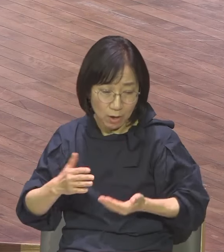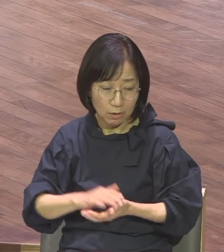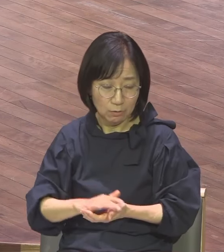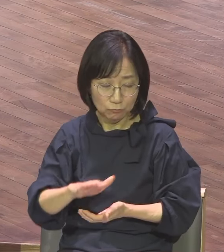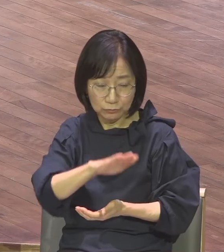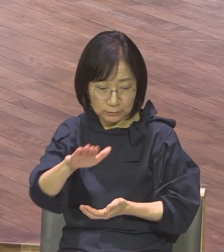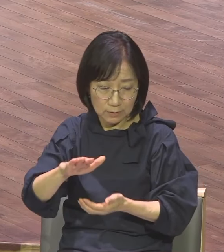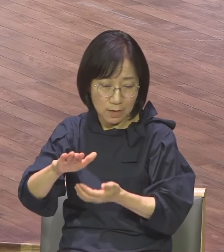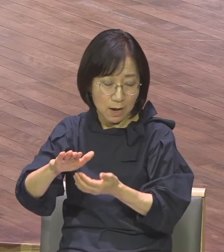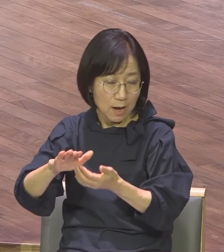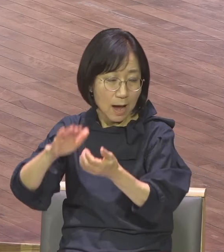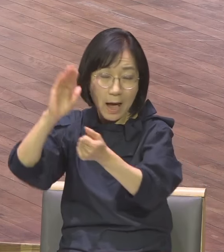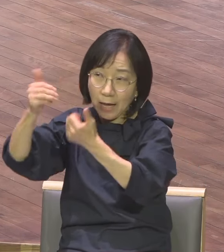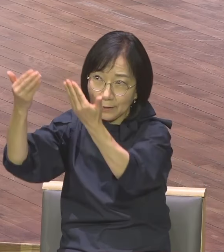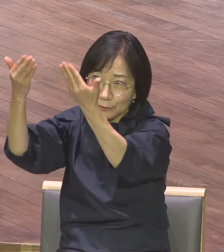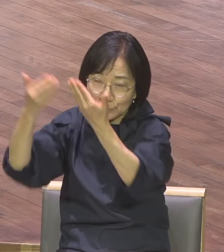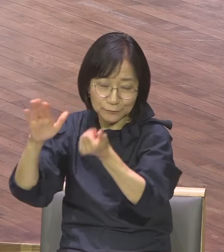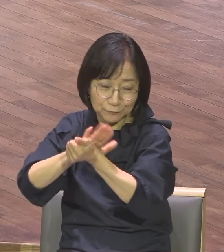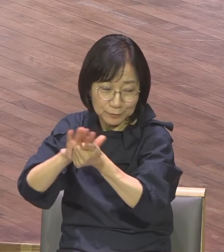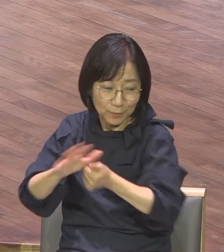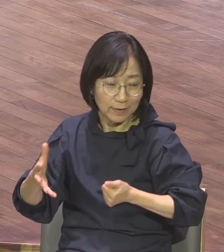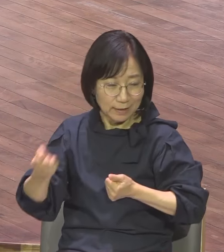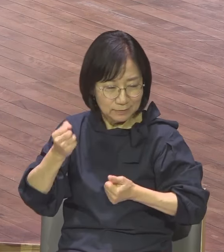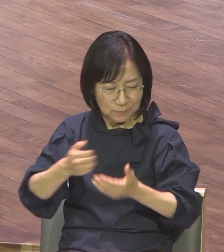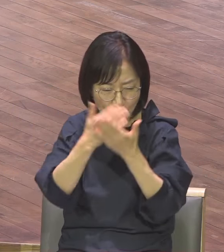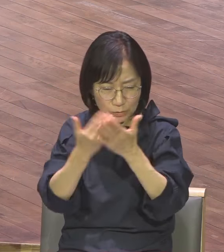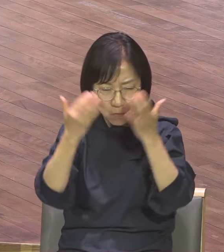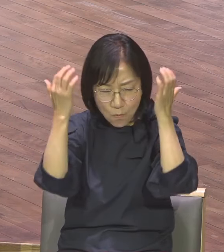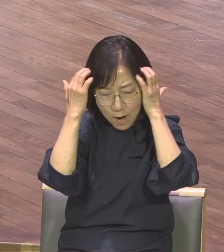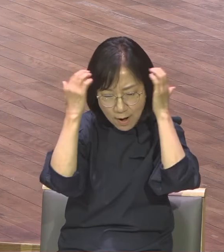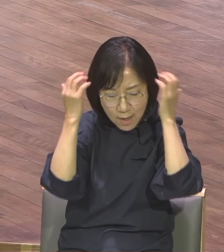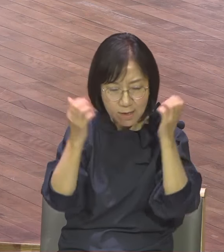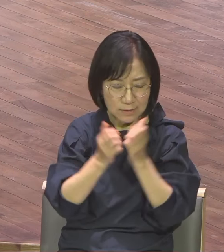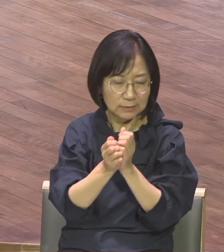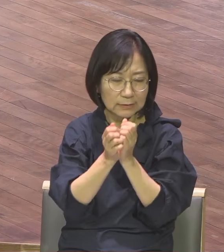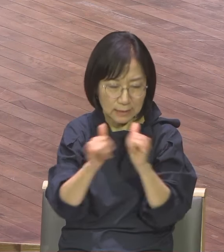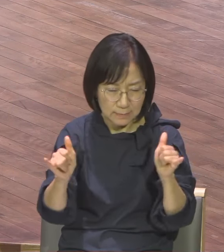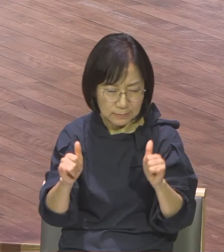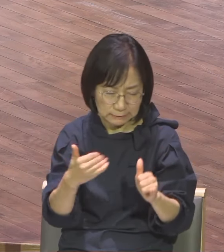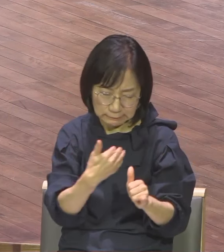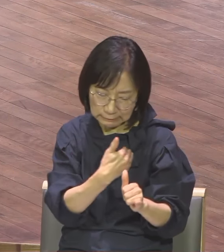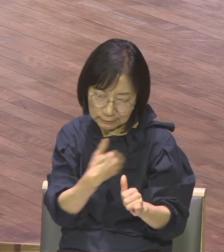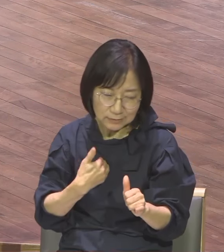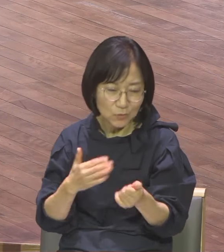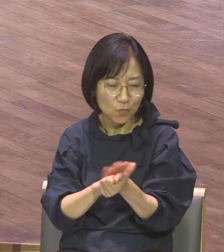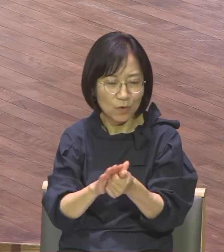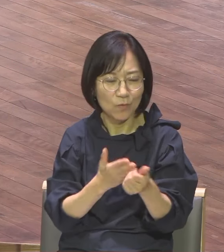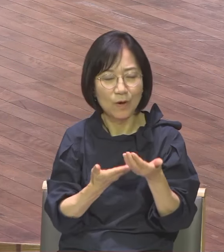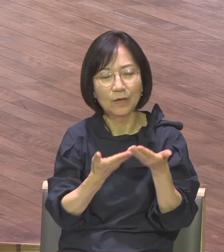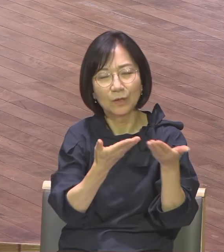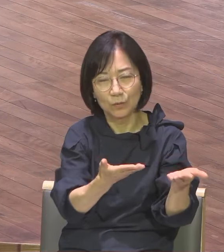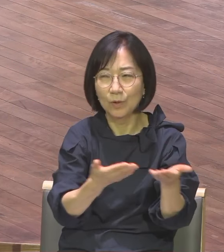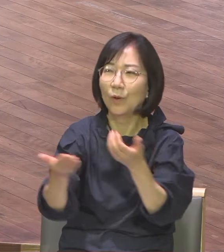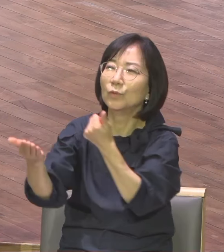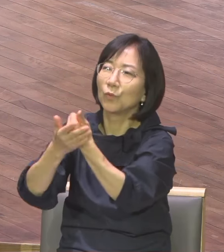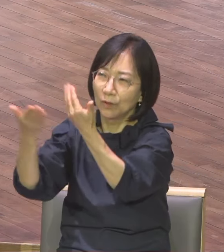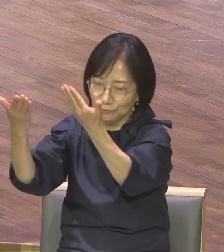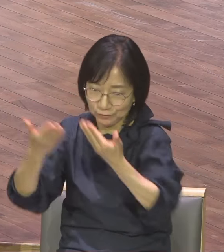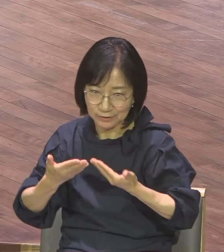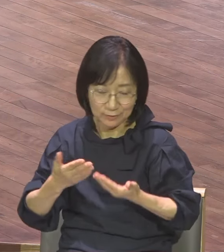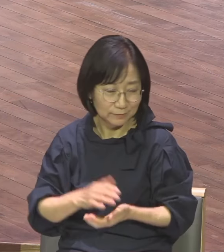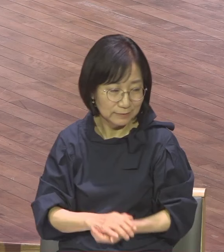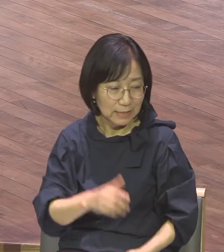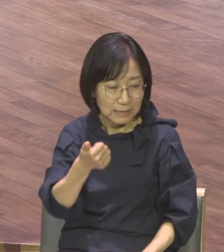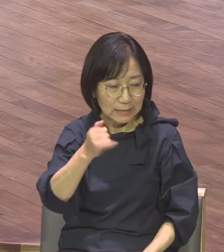하여금 하나님께 받는 위로로서 모든 환난 중에서 있는 자들을 능히 위로하게 하시는 이시로다. 히브리